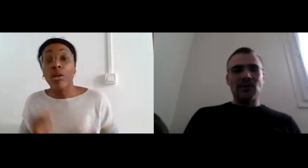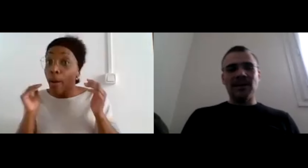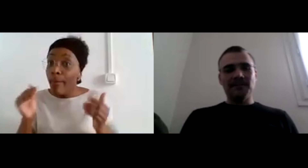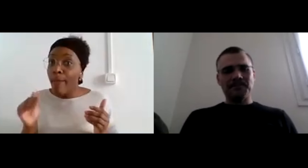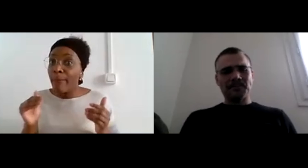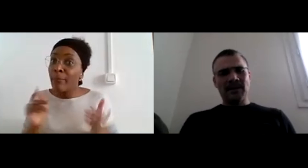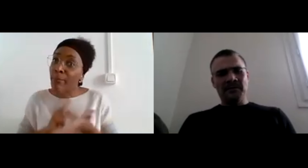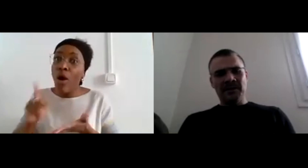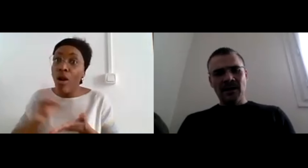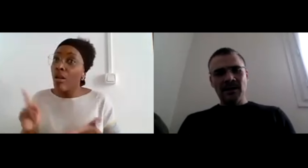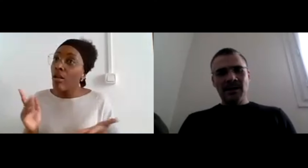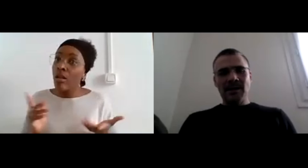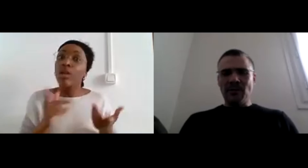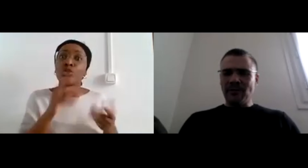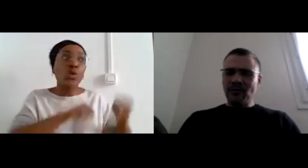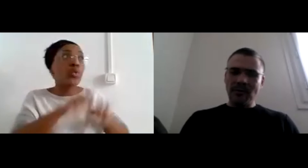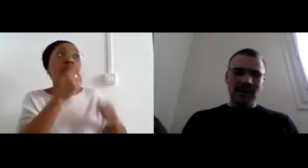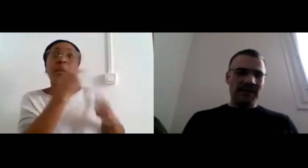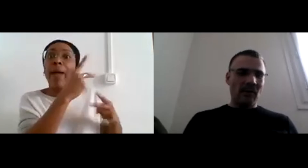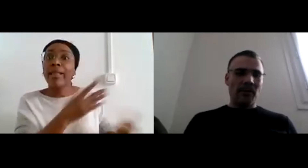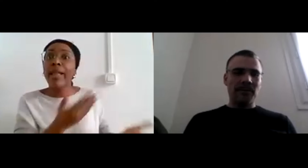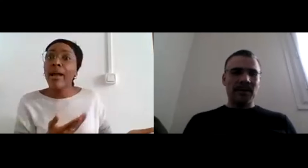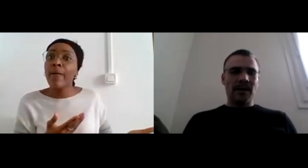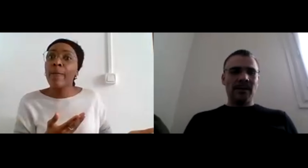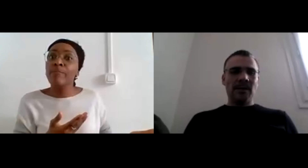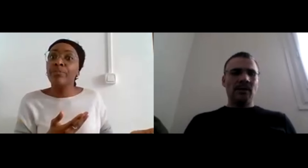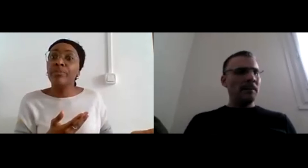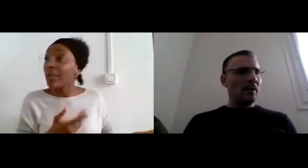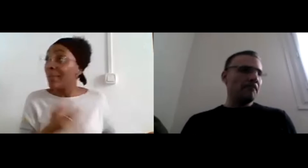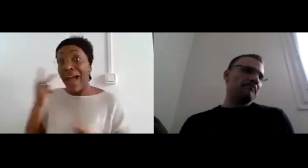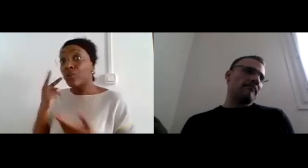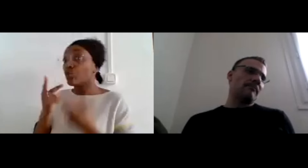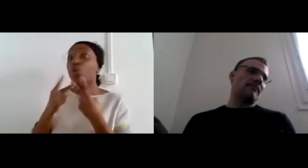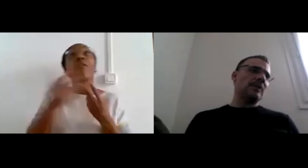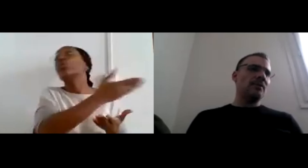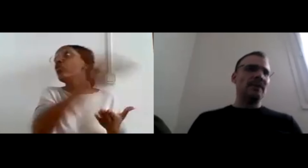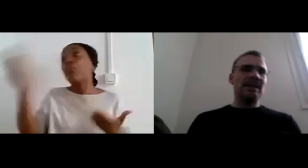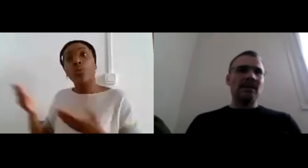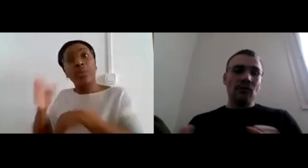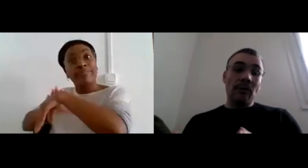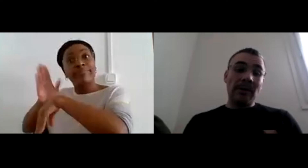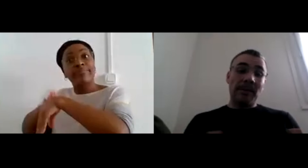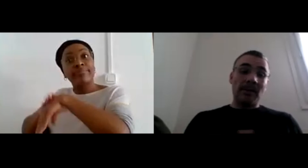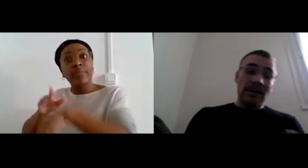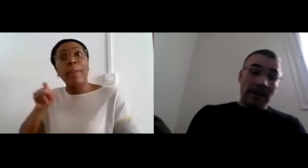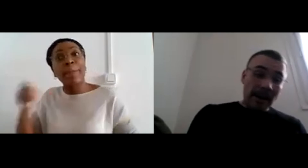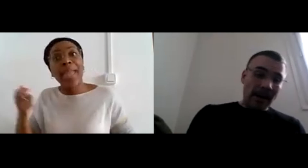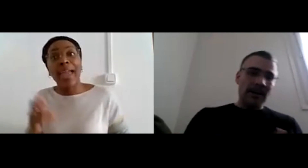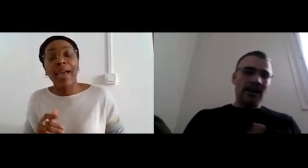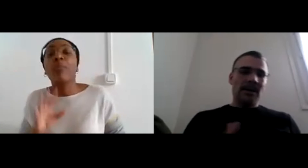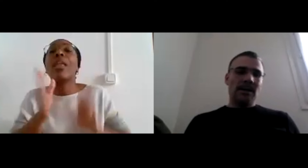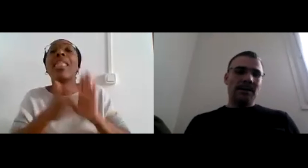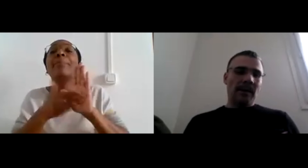son côté, vient et devant tout le monde, il va reprendre Pierre. Normalement, suivant les Écritures, on doit prendre la personne à